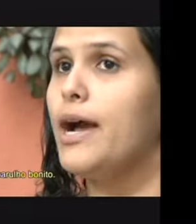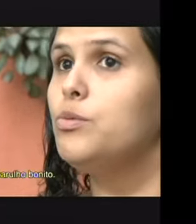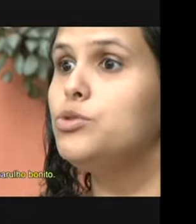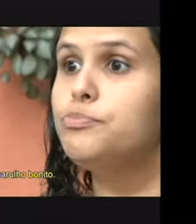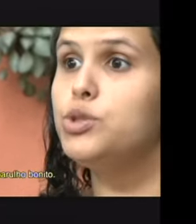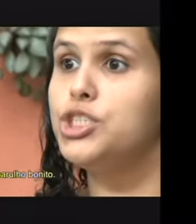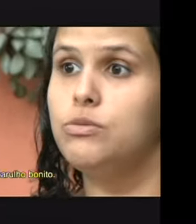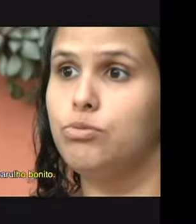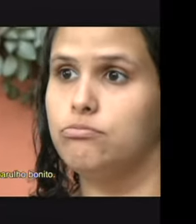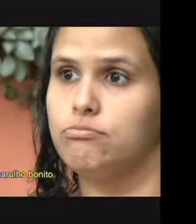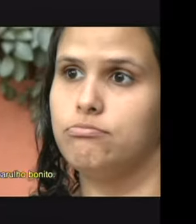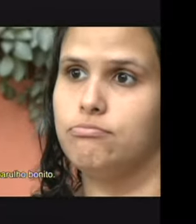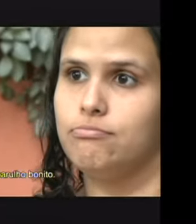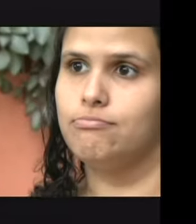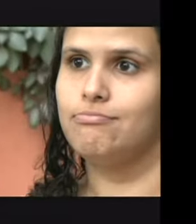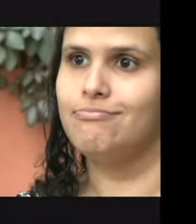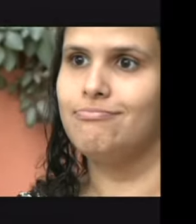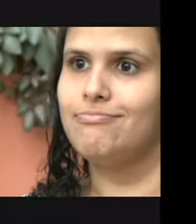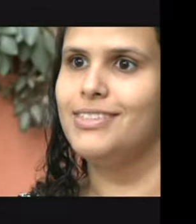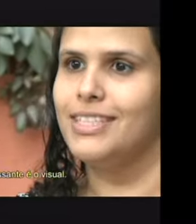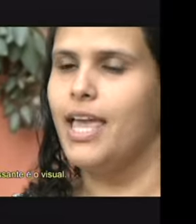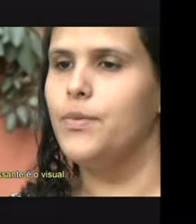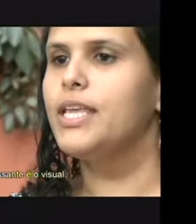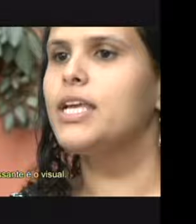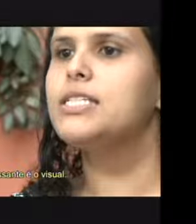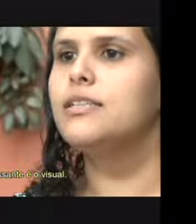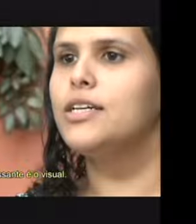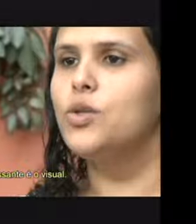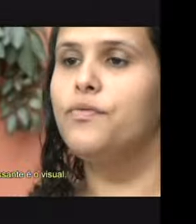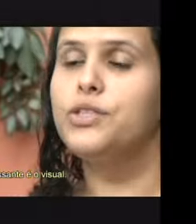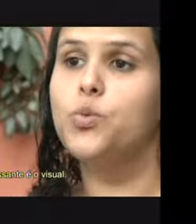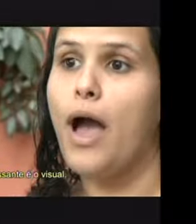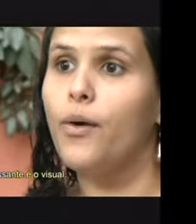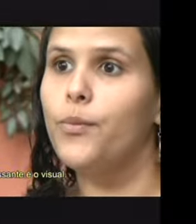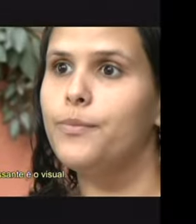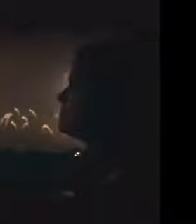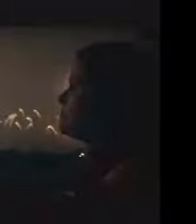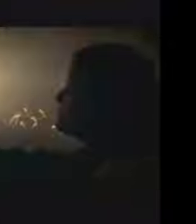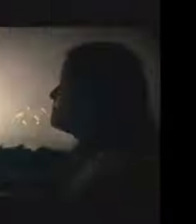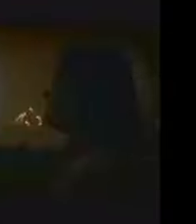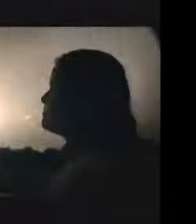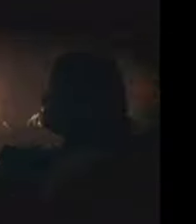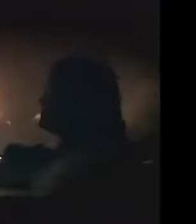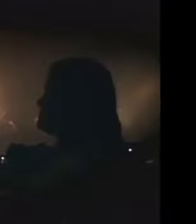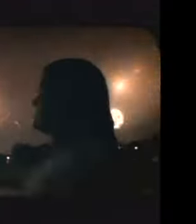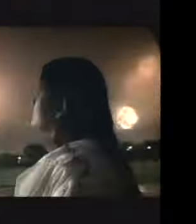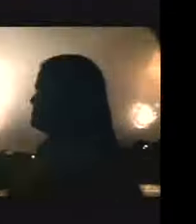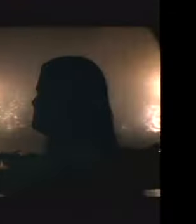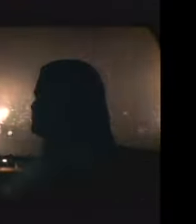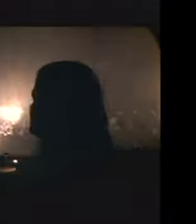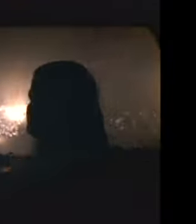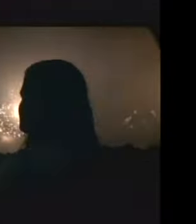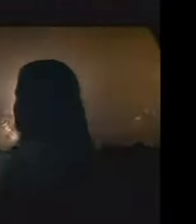Eu tenho barulho de fugido. Eu tenho que ser que eu fiz mal.